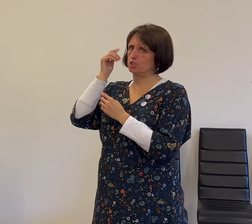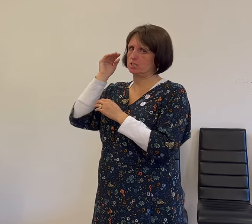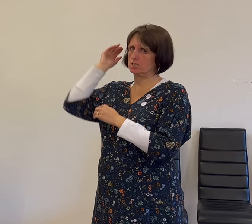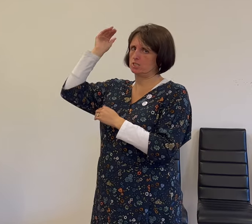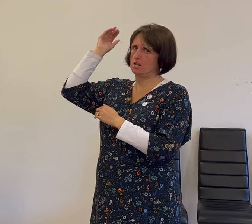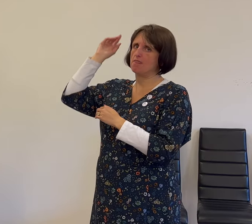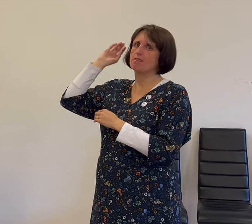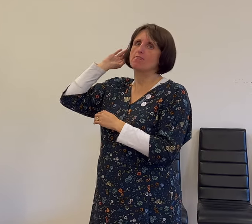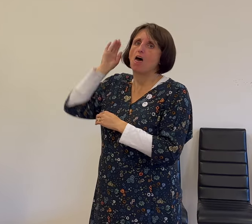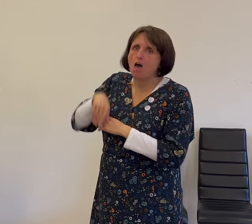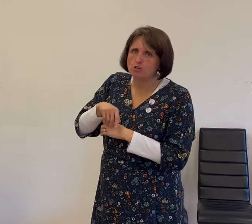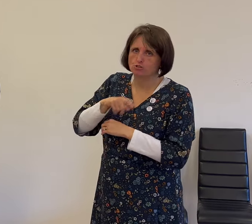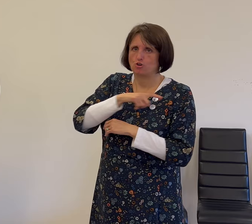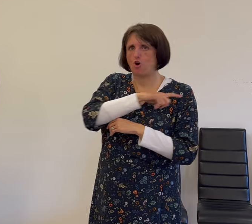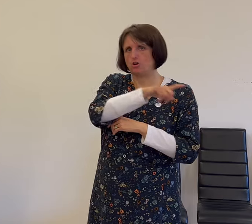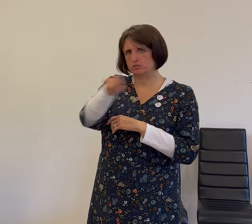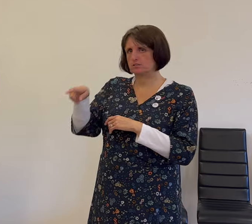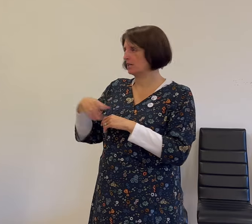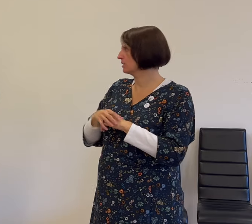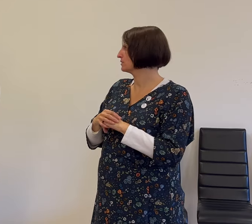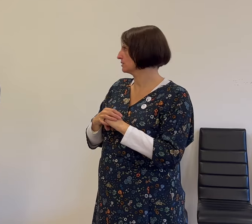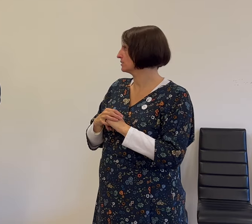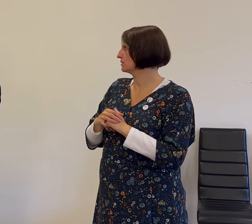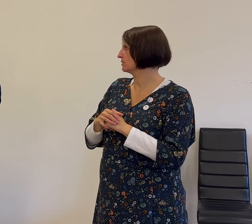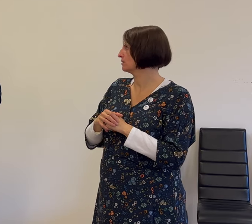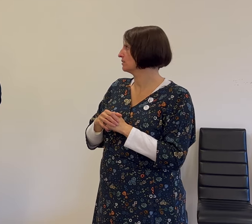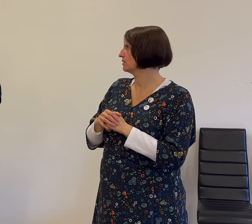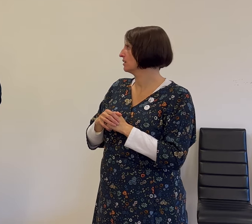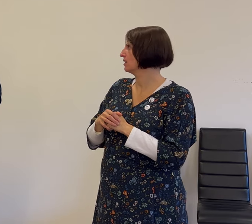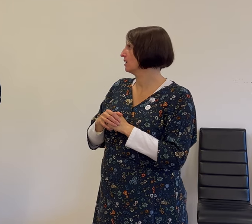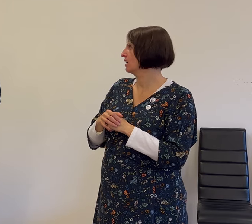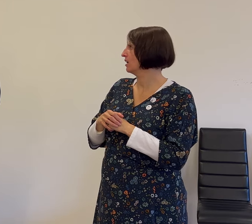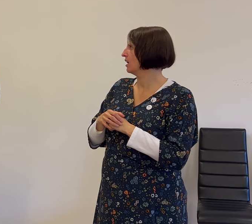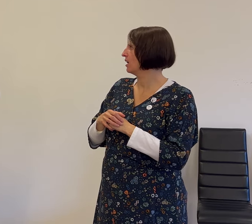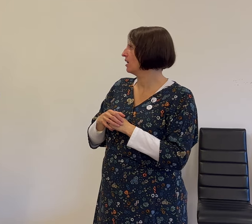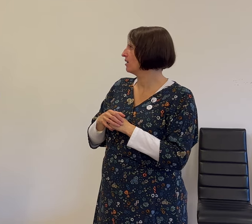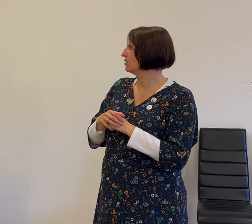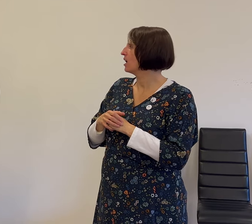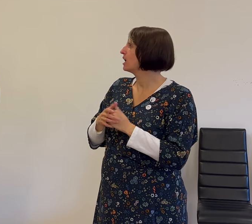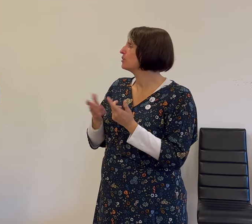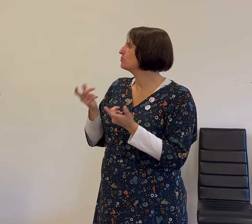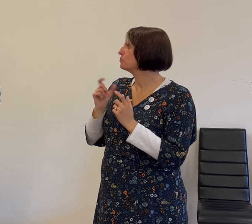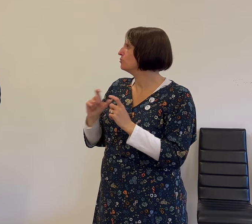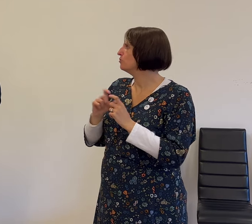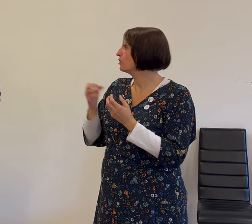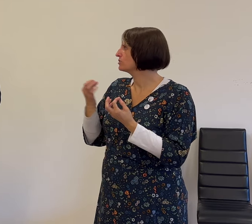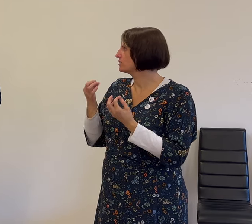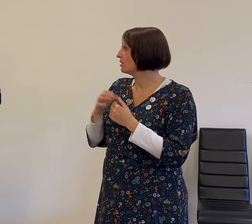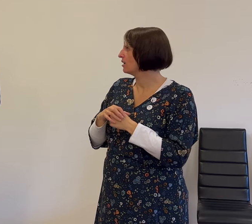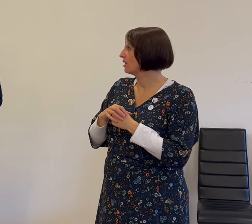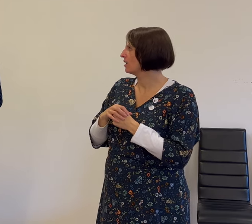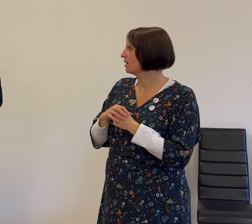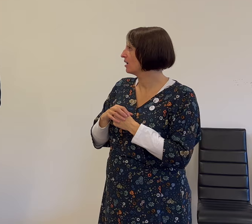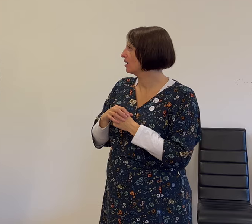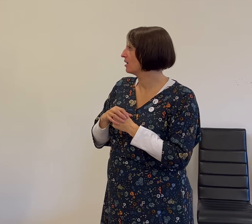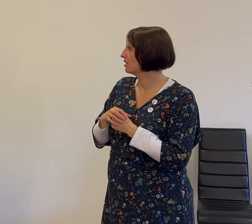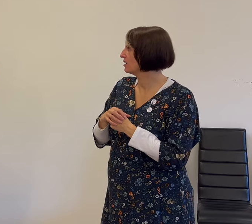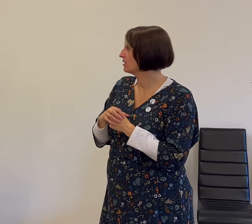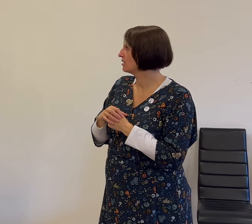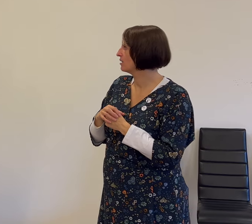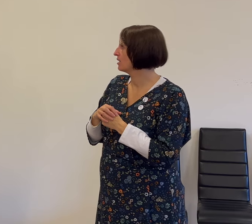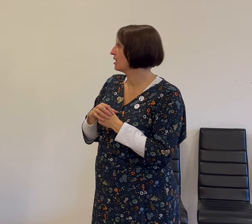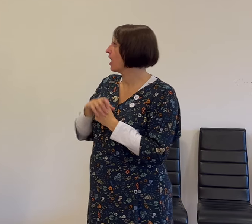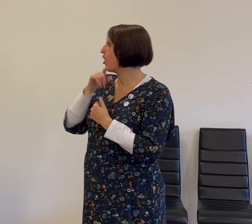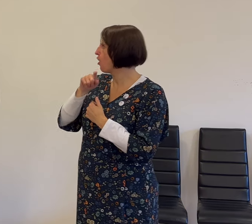tom národě. To znamená, oni mají svého borce. Ale z nějakého důvodu tenhle borec nechce